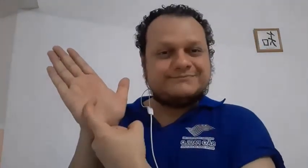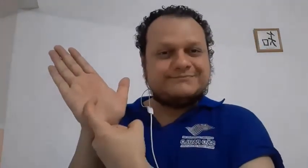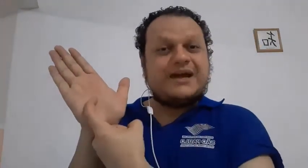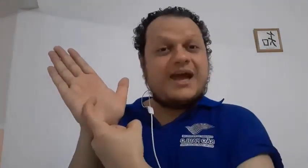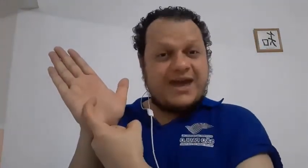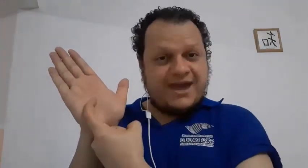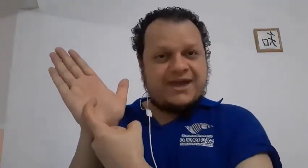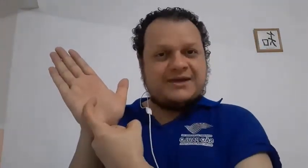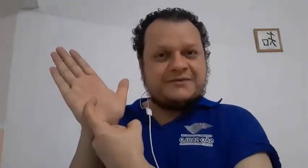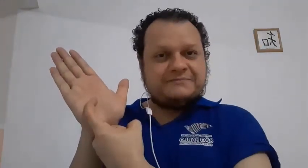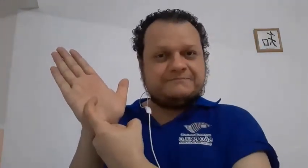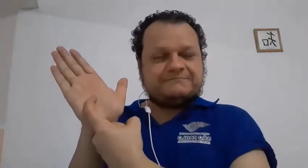R.